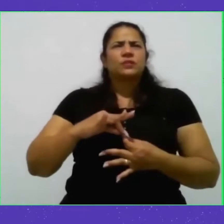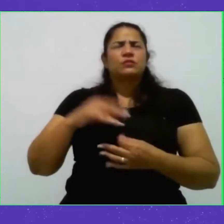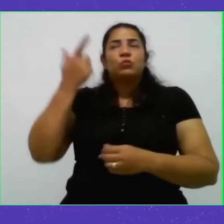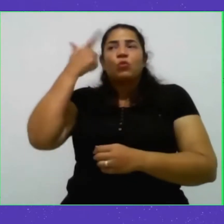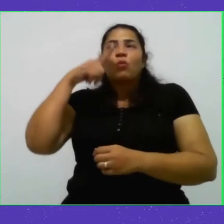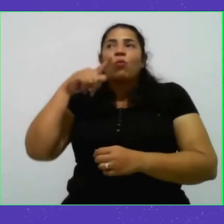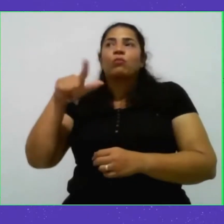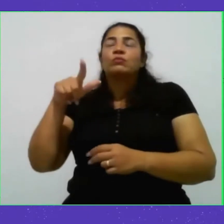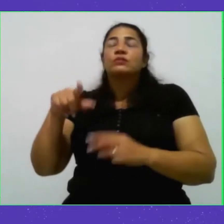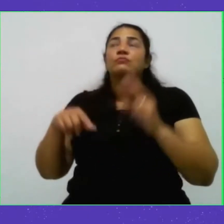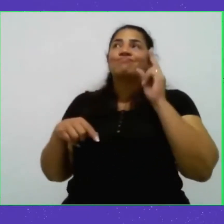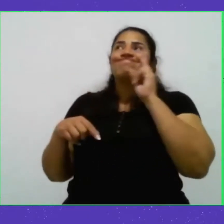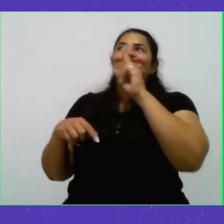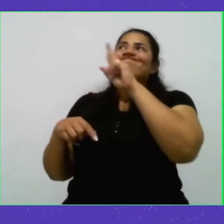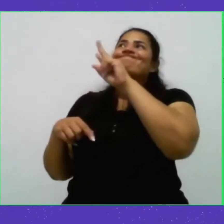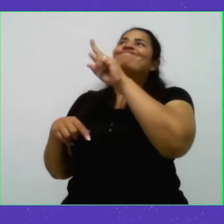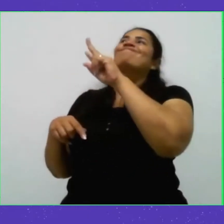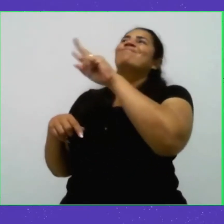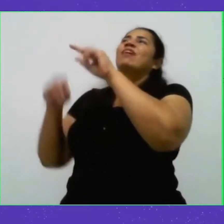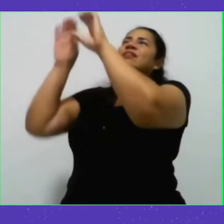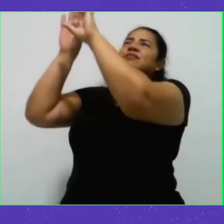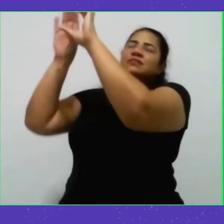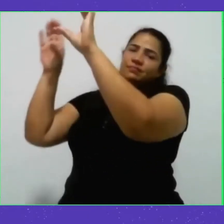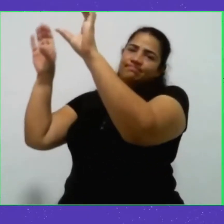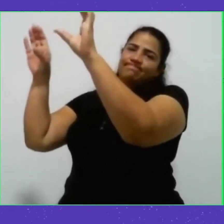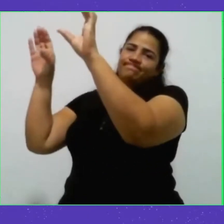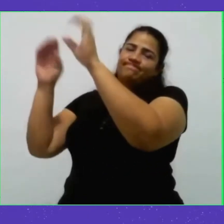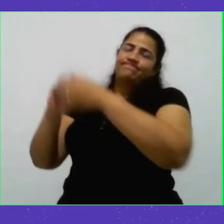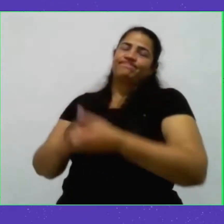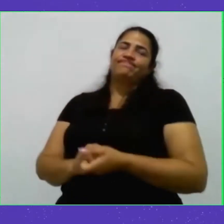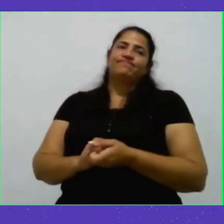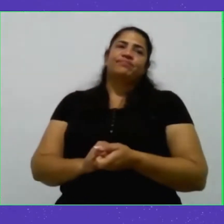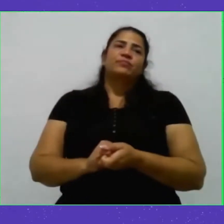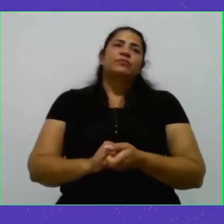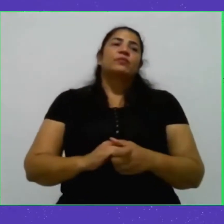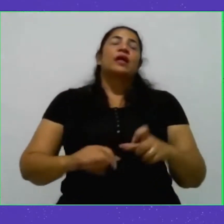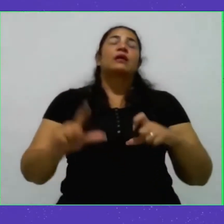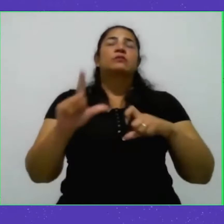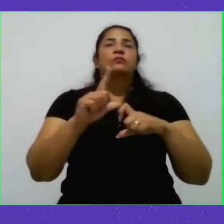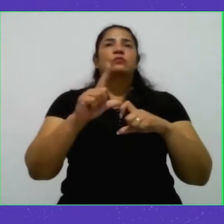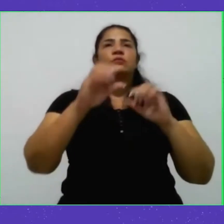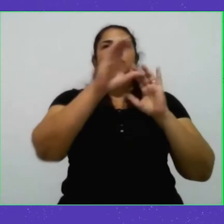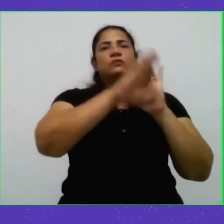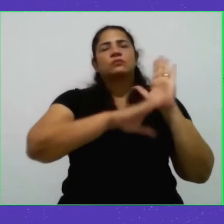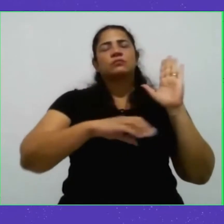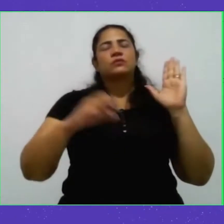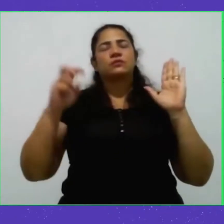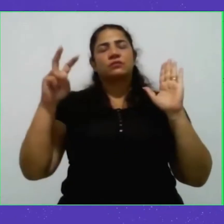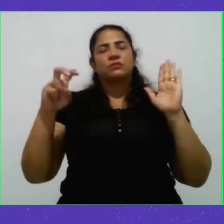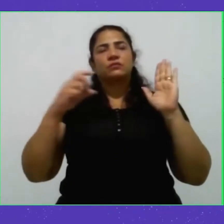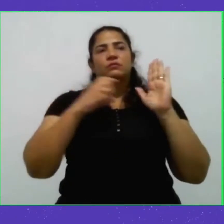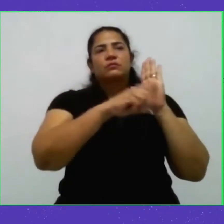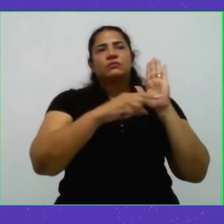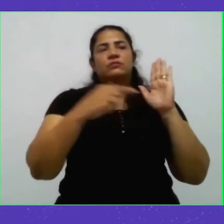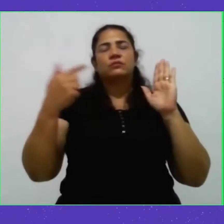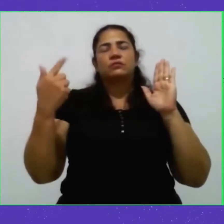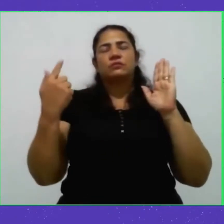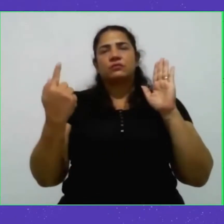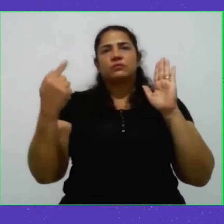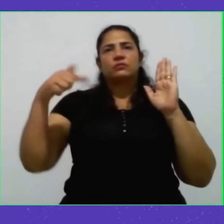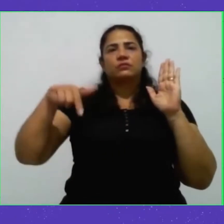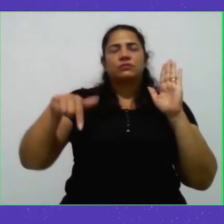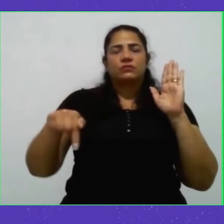para vocês, que está em Lucas capítulo 5, do versículo 17 até o versículo 24.